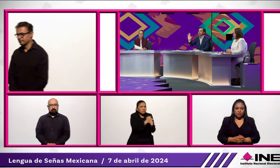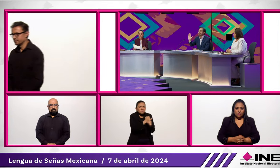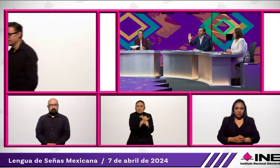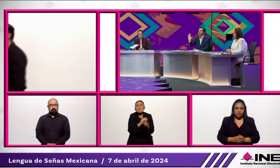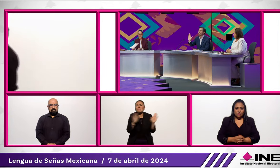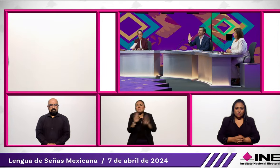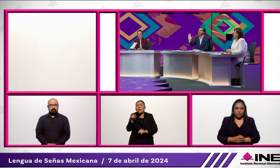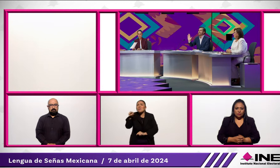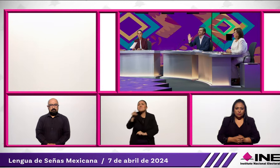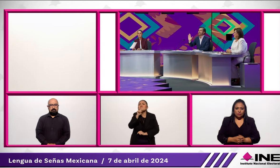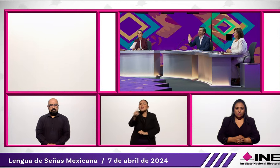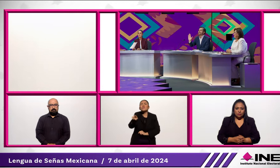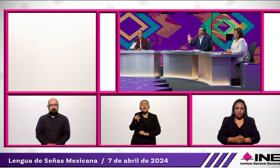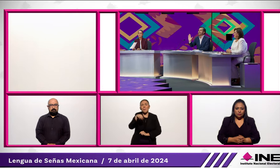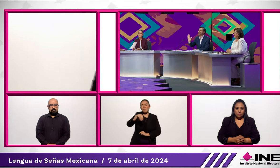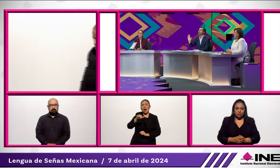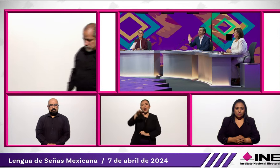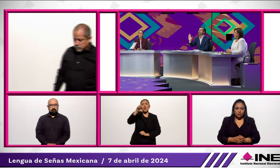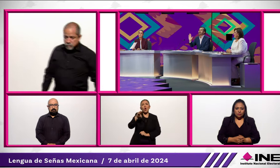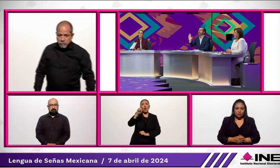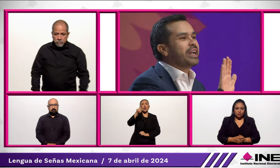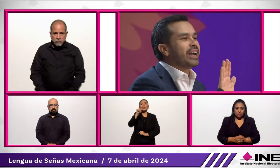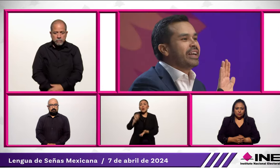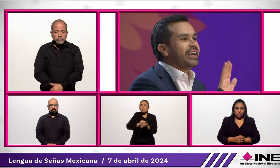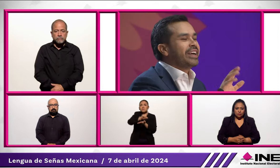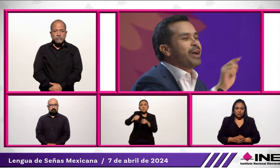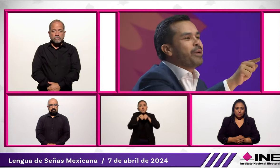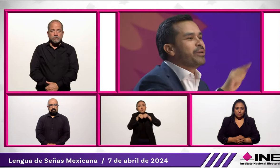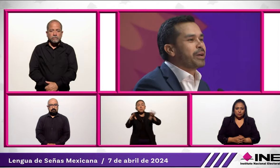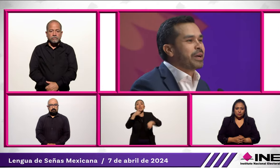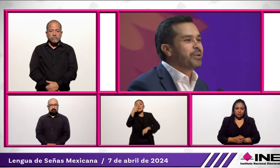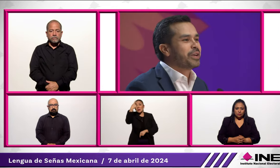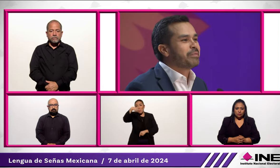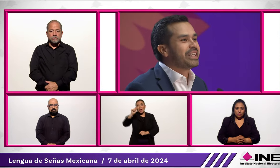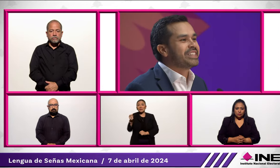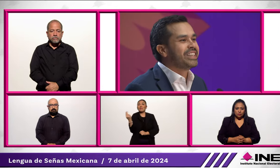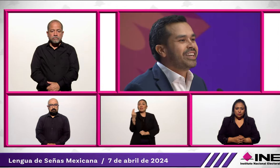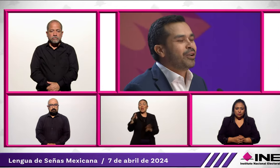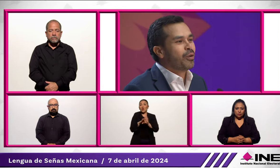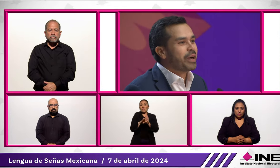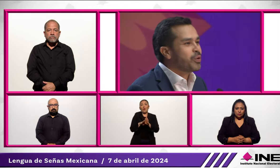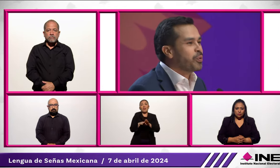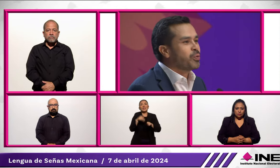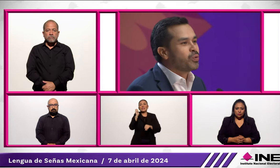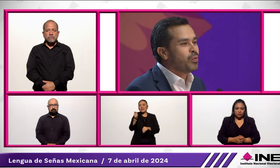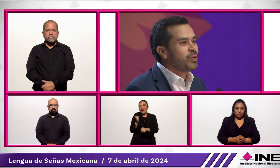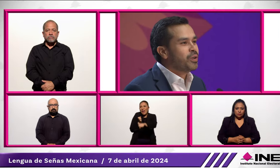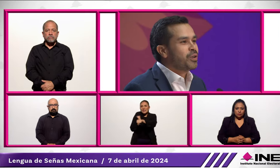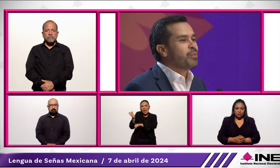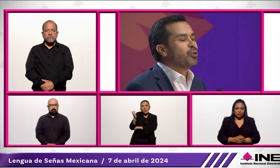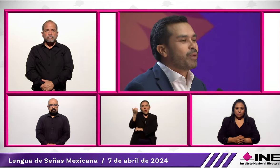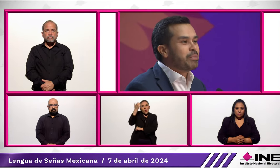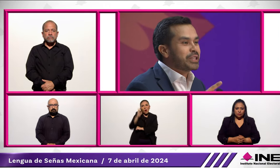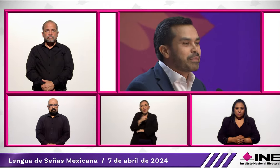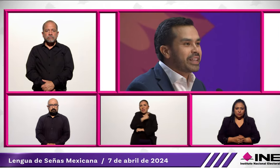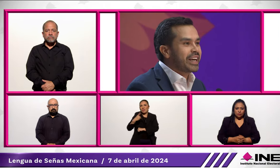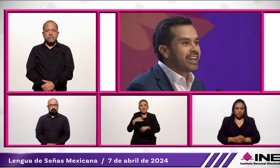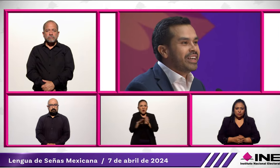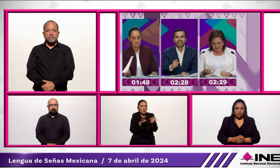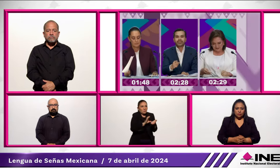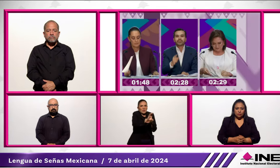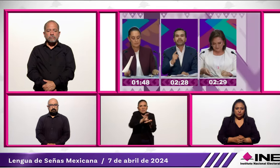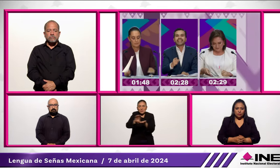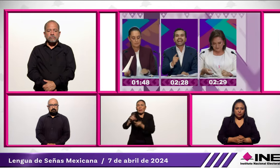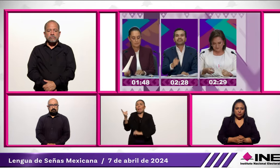el tuitazo en donde decía cómo se quería repartir Coahuila. Qué bueno que Manolo Jiménez lo mandó por un tubo, como lo vamos a